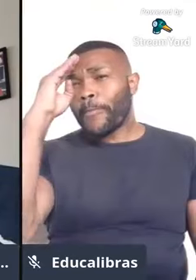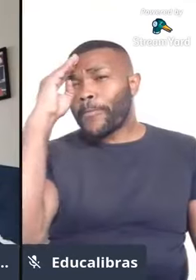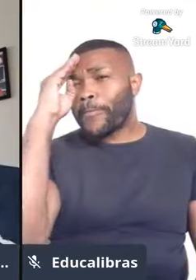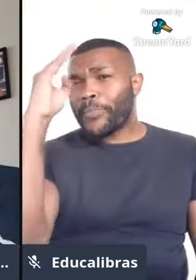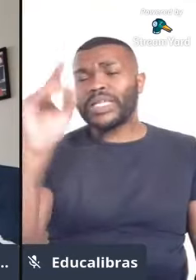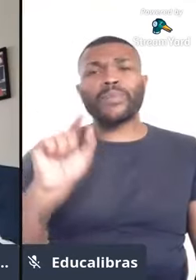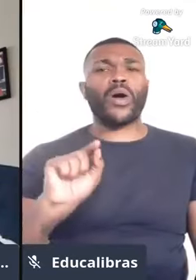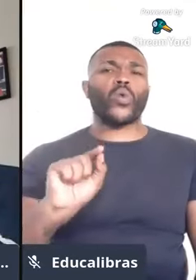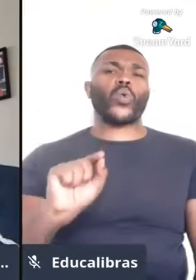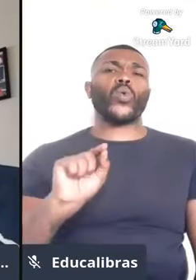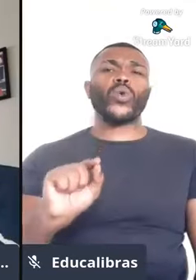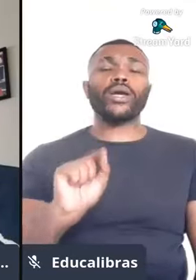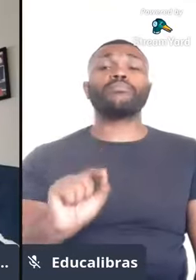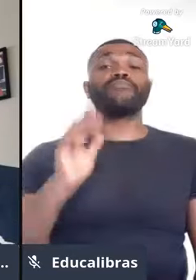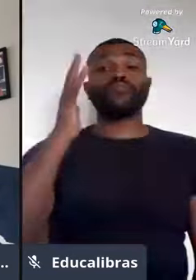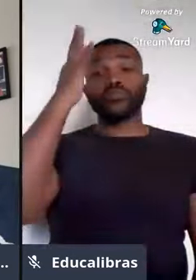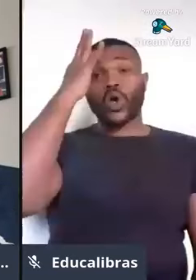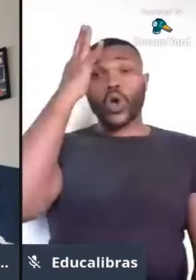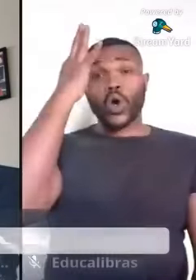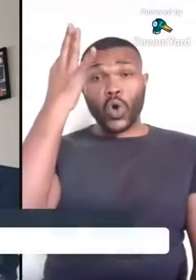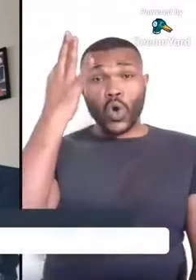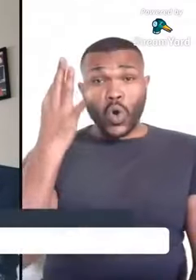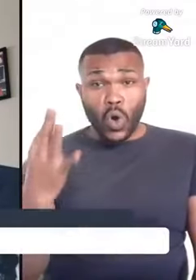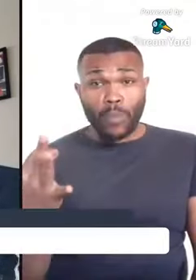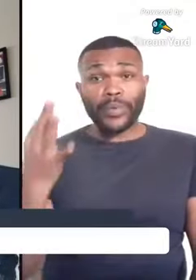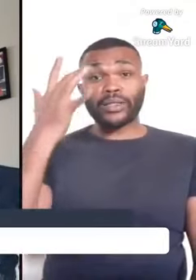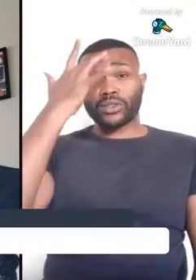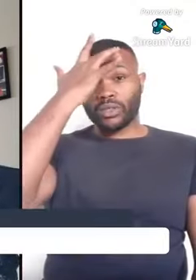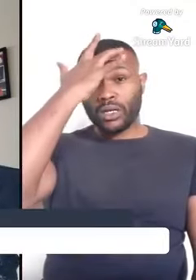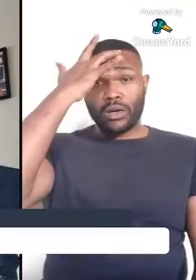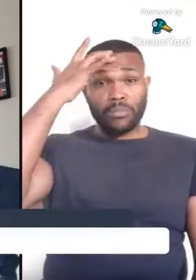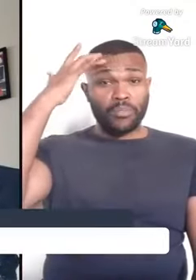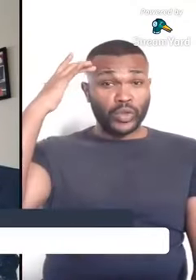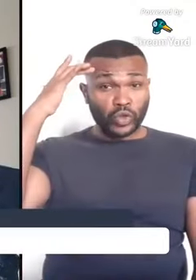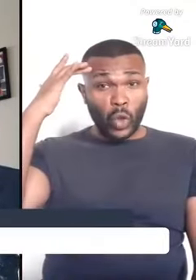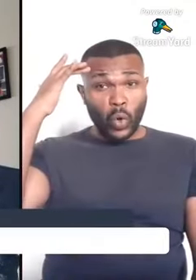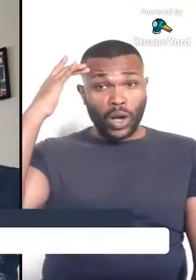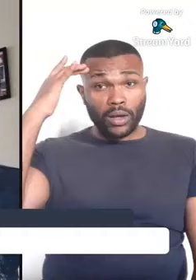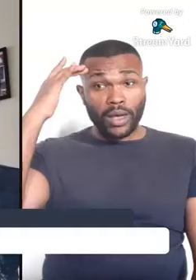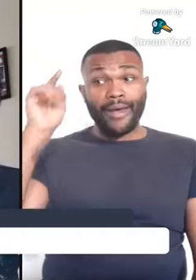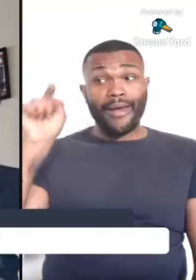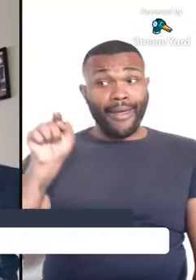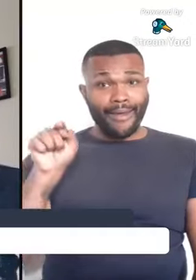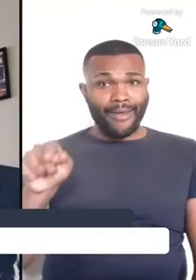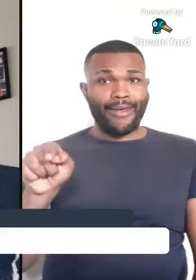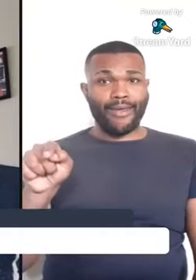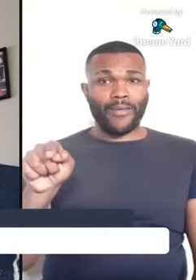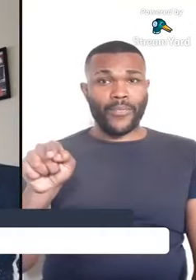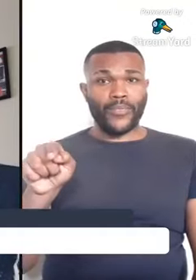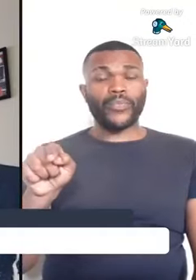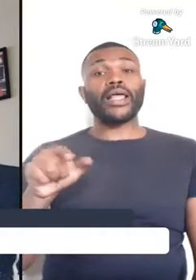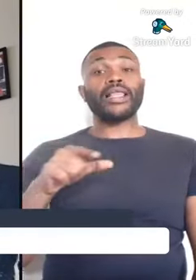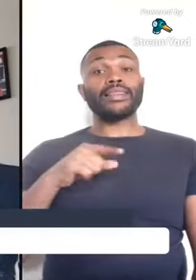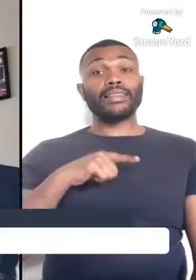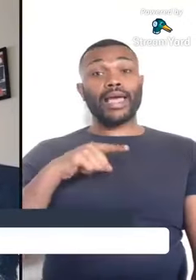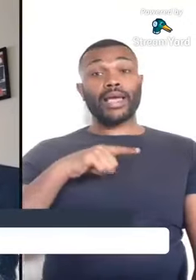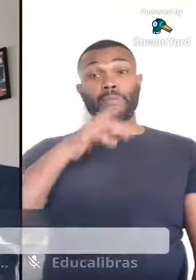é compreender a pessoa e não a deficiência. Compreender que há gente